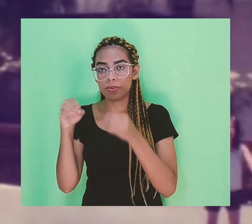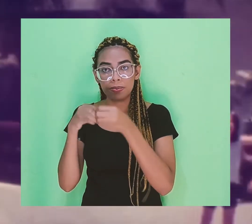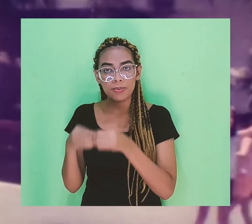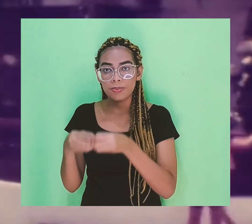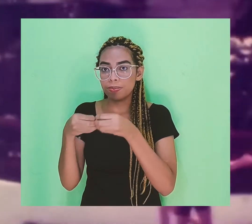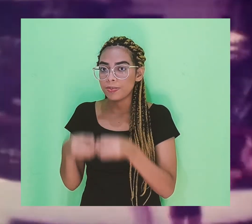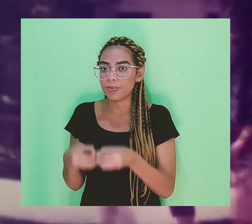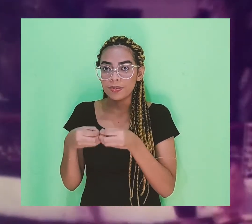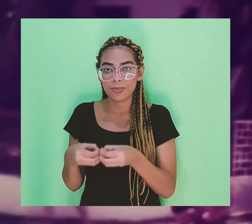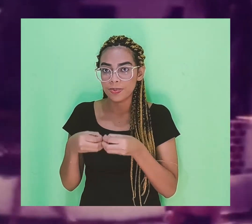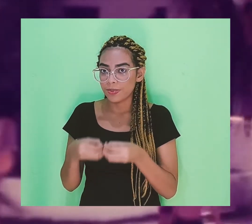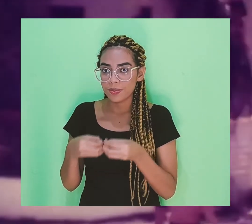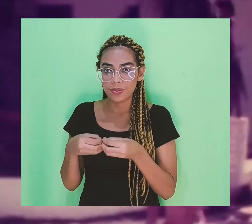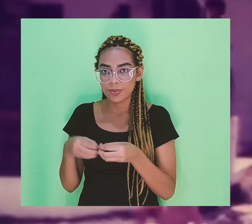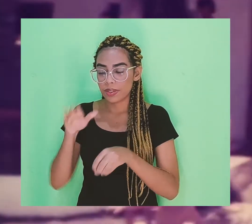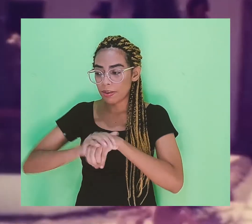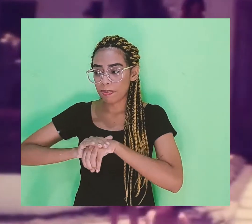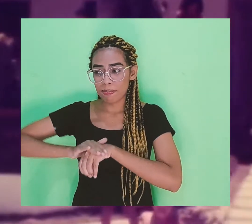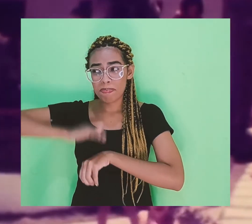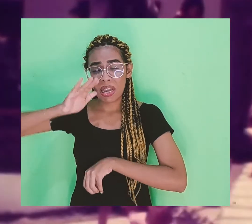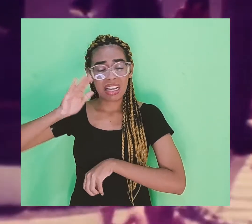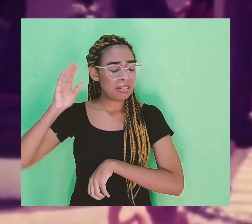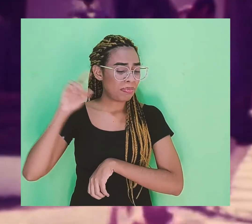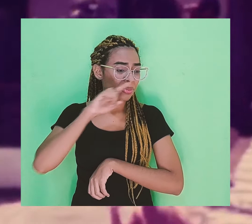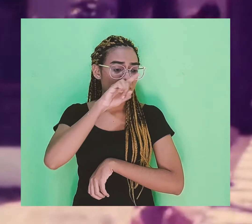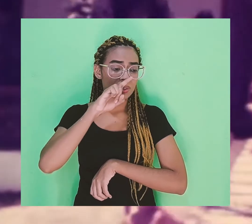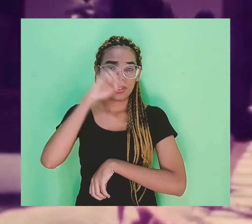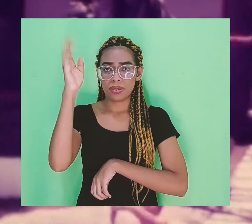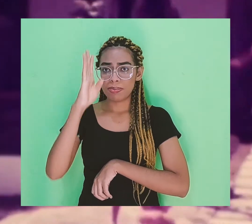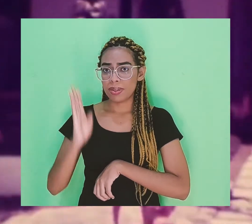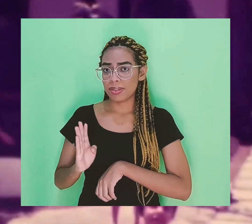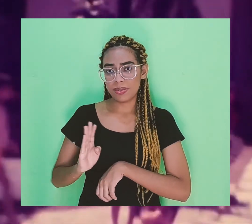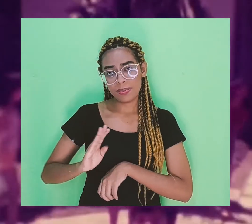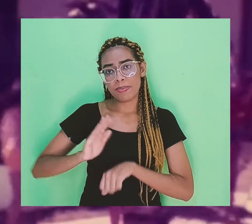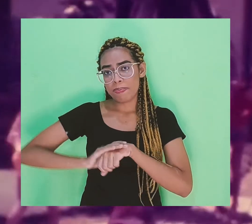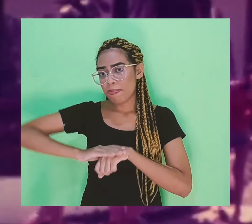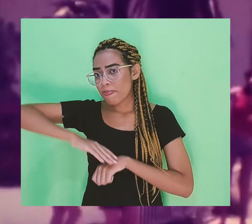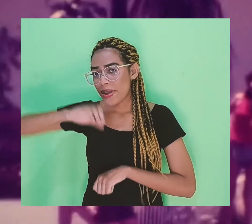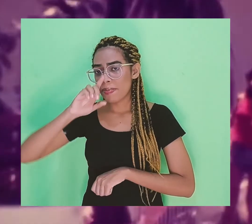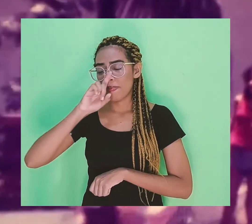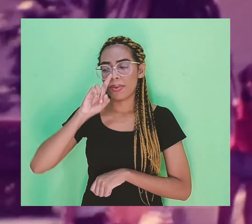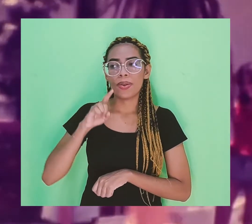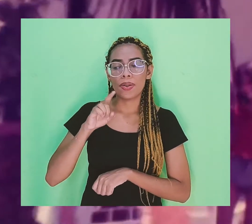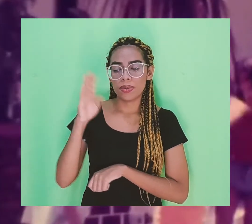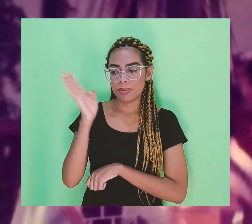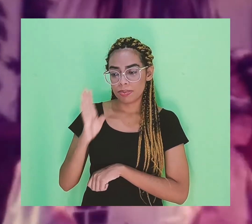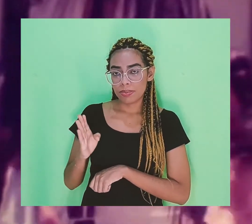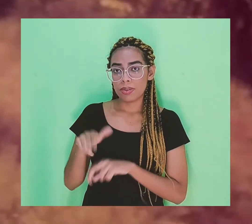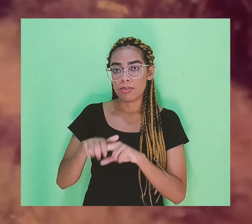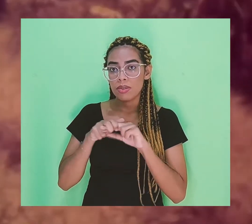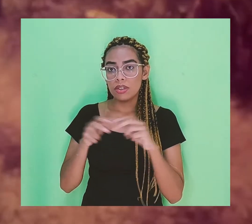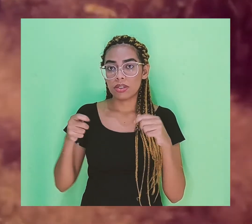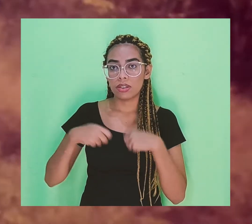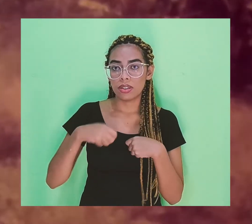E Calcaia foi eleita a cidade mais perigosa do Brasil, né? A gente tem que deixar marcado isso. E da importância